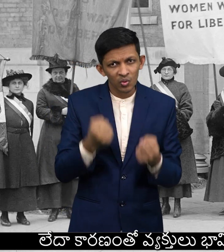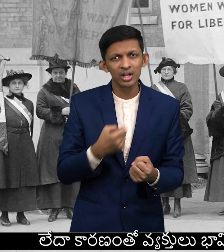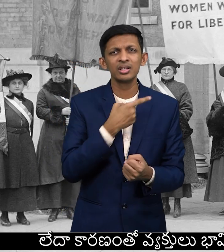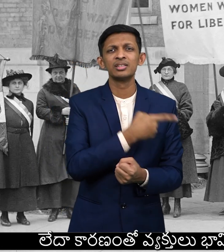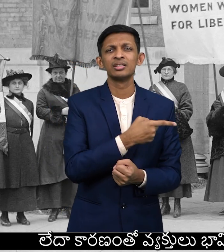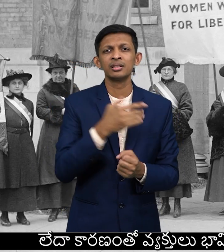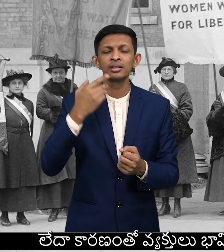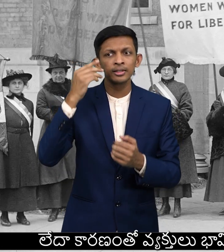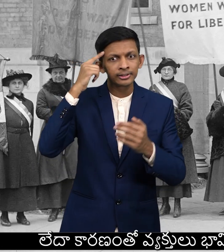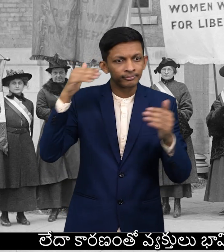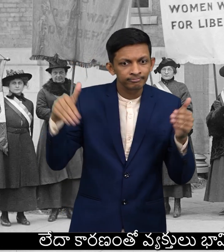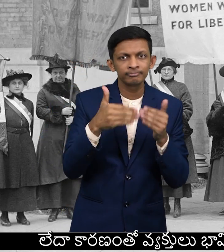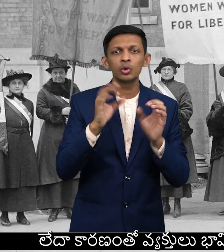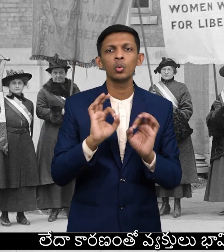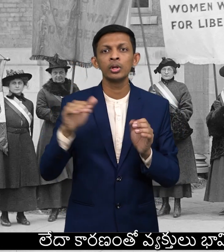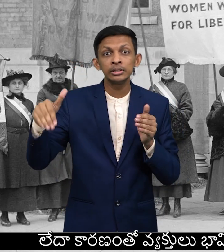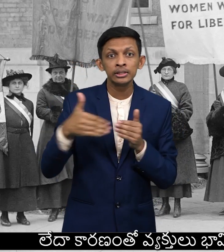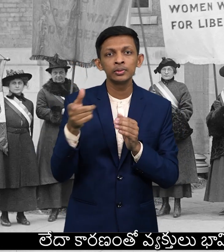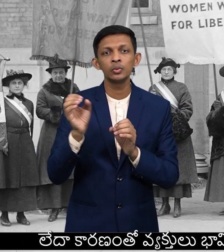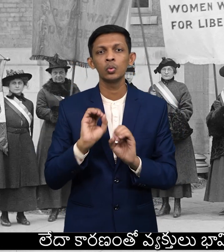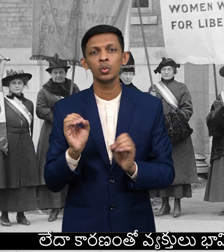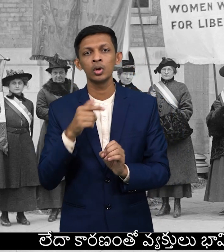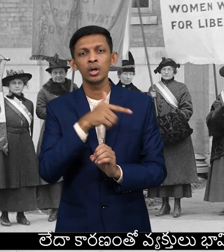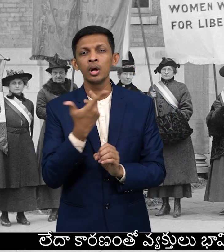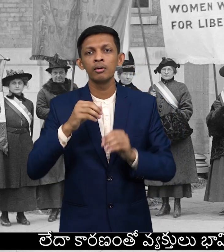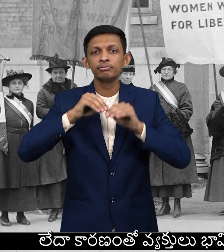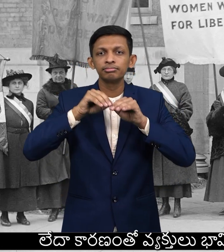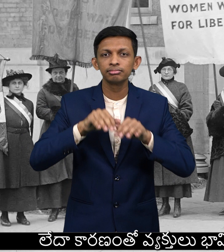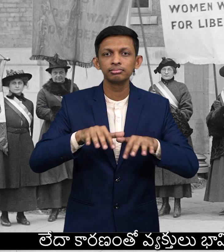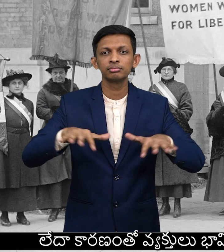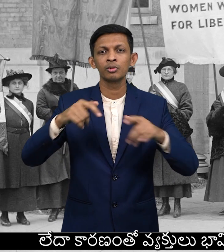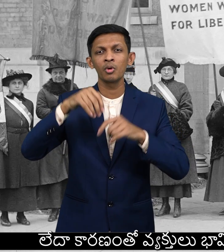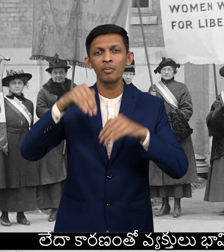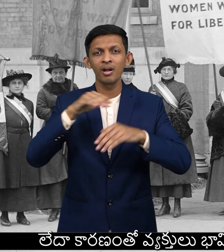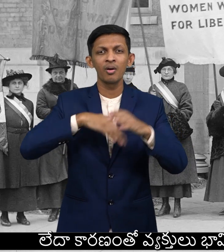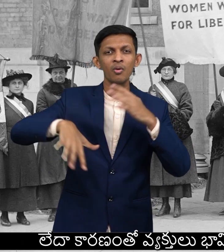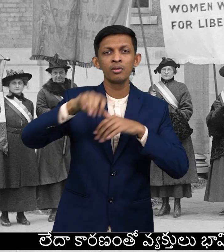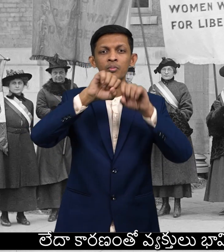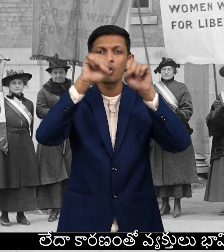లేదా కారణంతో వ్యక్తులు భావించినప్పుడు సామాజిక ఉద్యమాలు తలెత్తుతాయి.